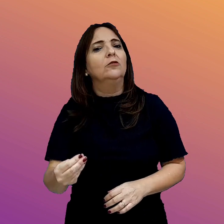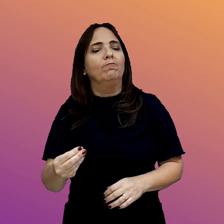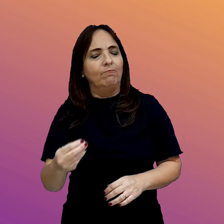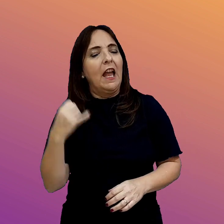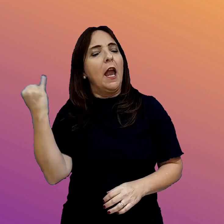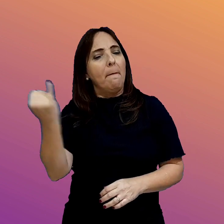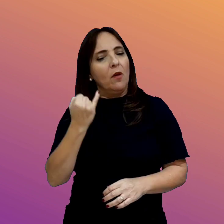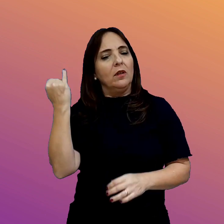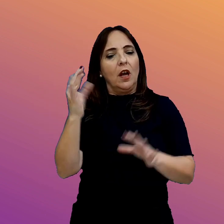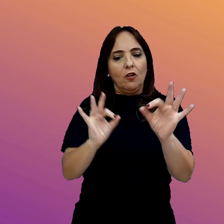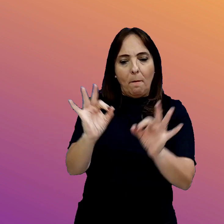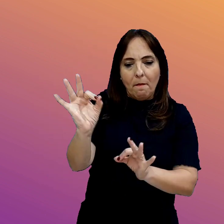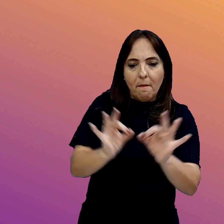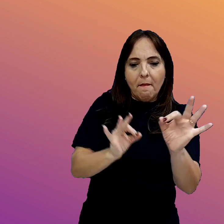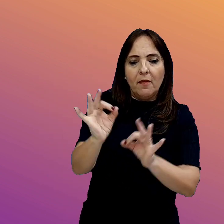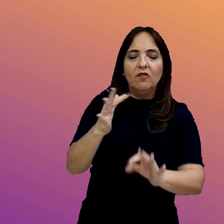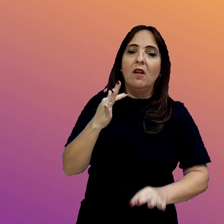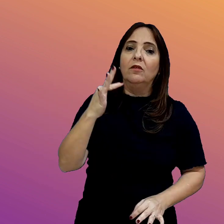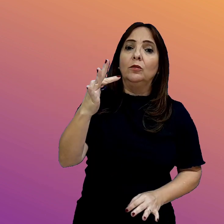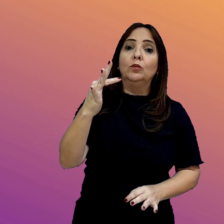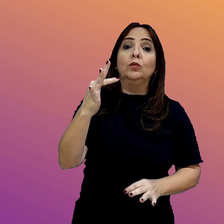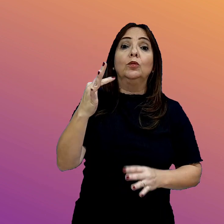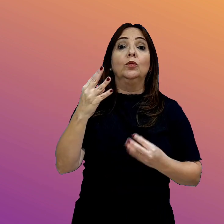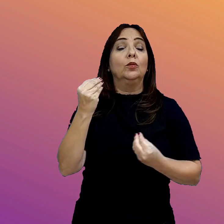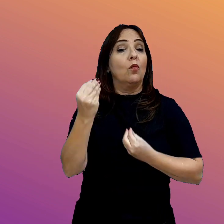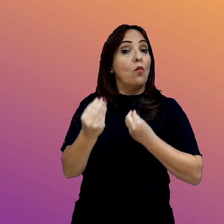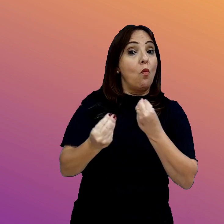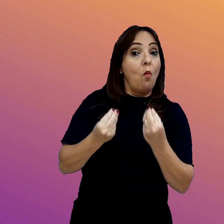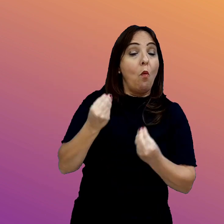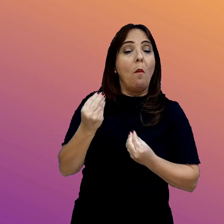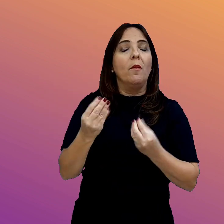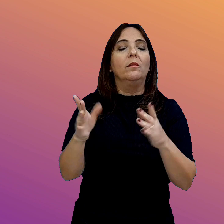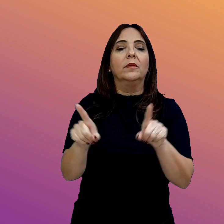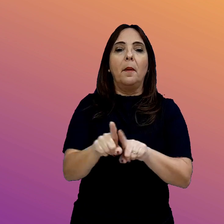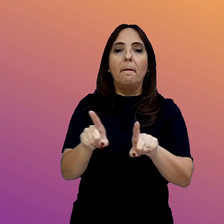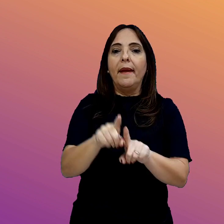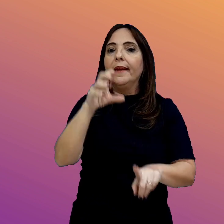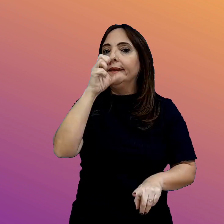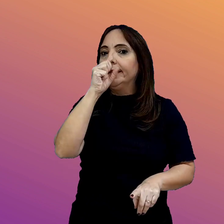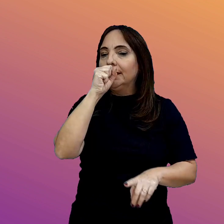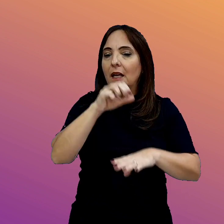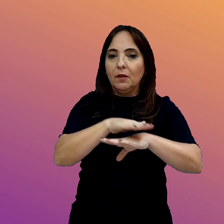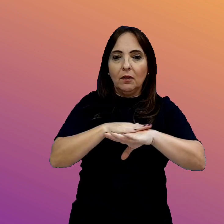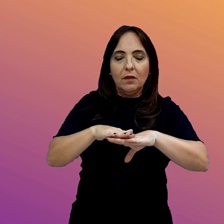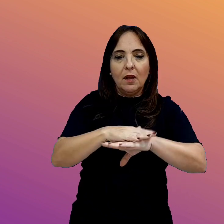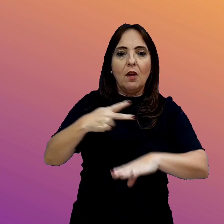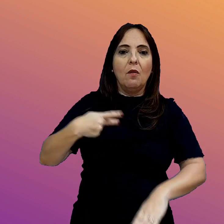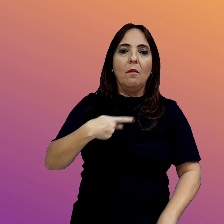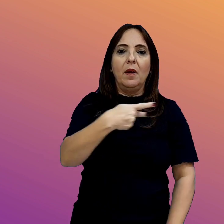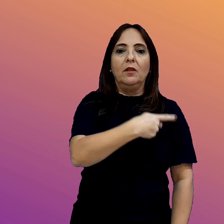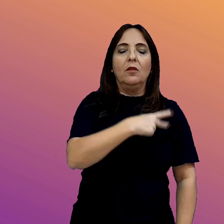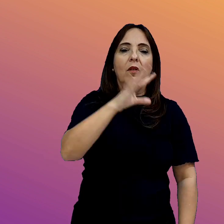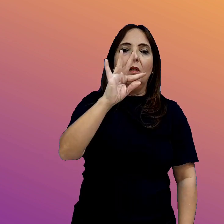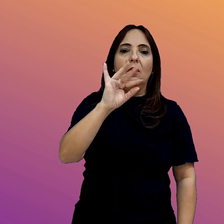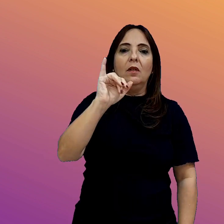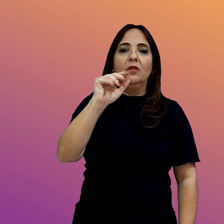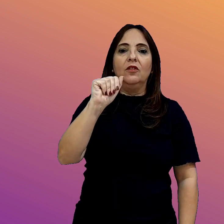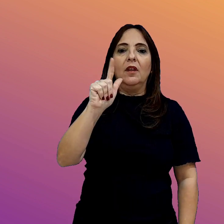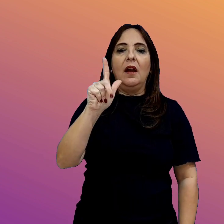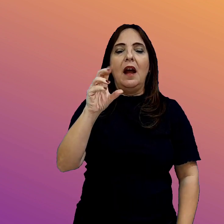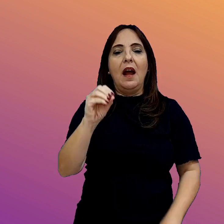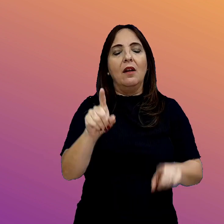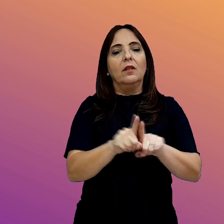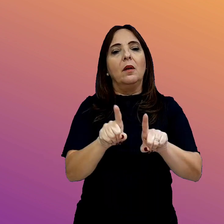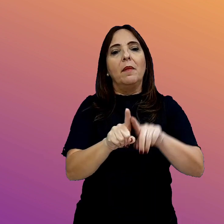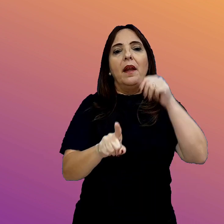isso? Vamos no sábado conversar um pouquinho também com o pastor Tiago, né, e a Rose Gomes, a sua esposa,